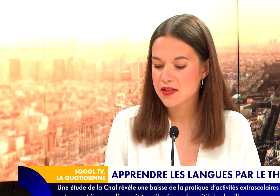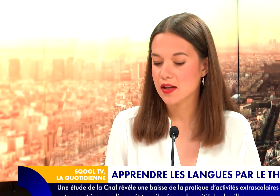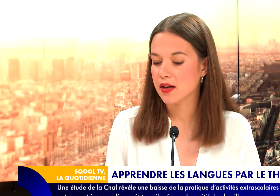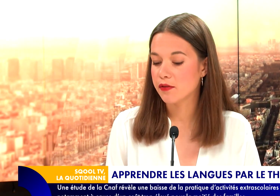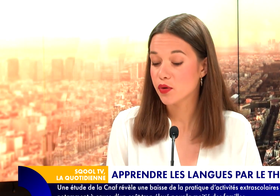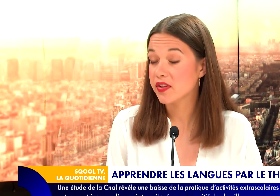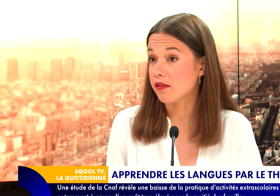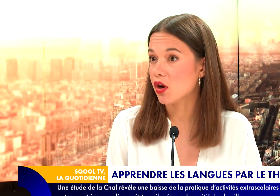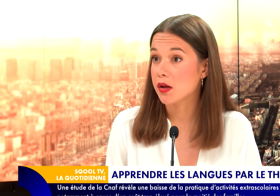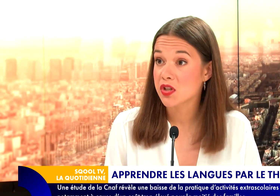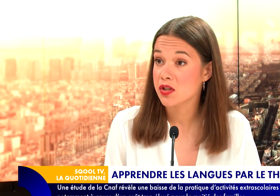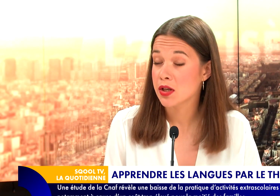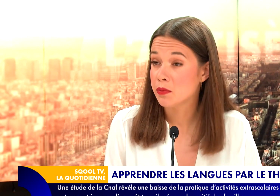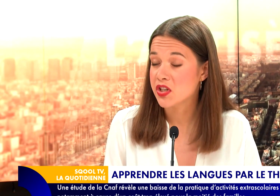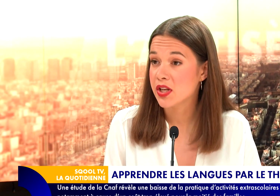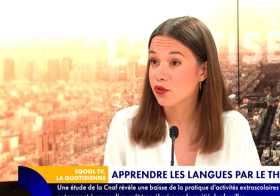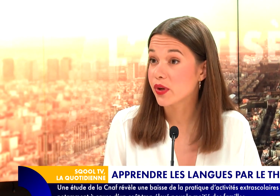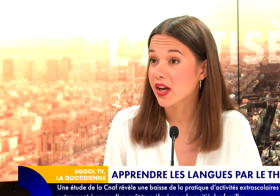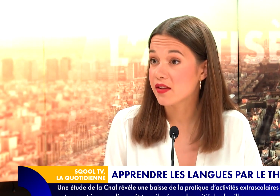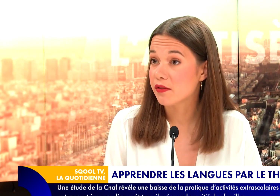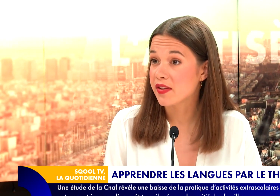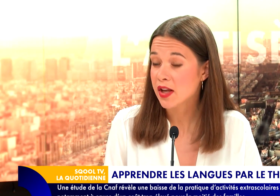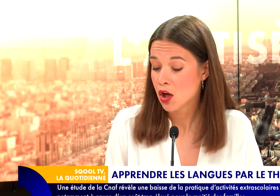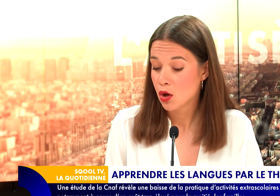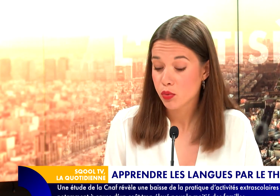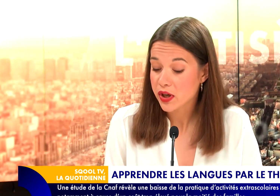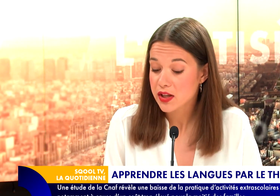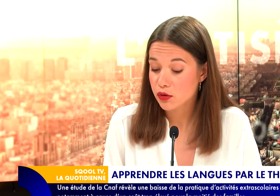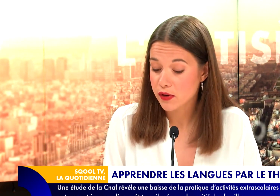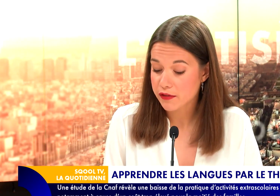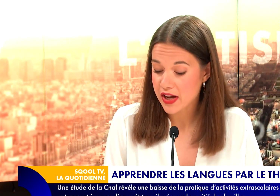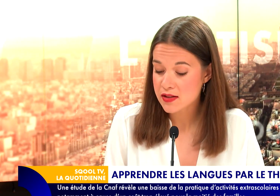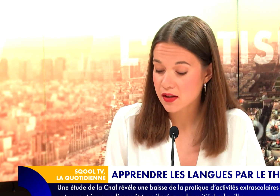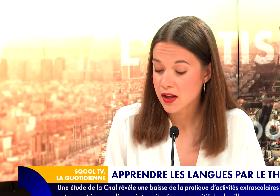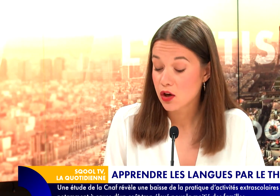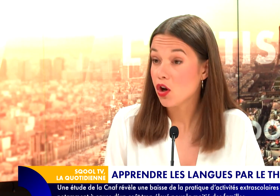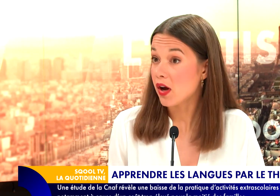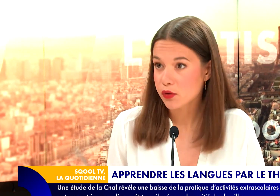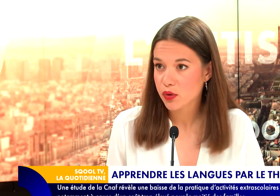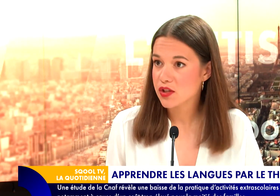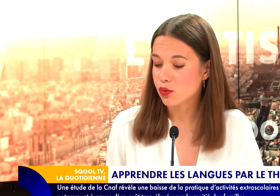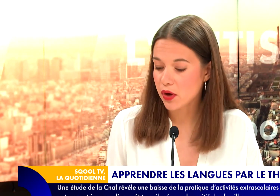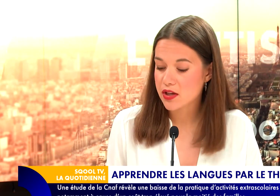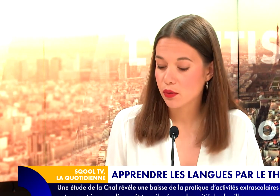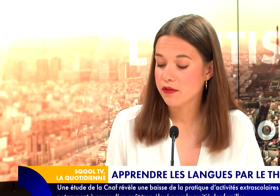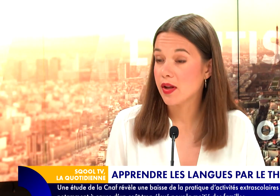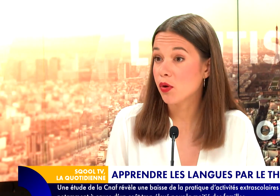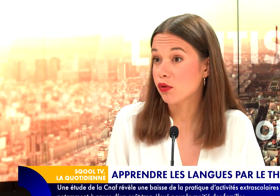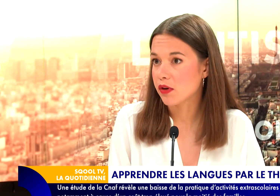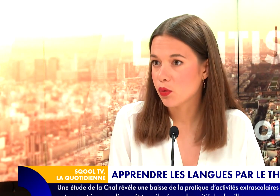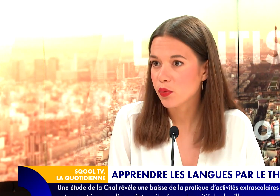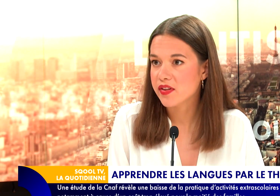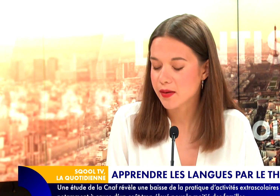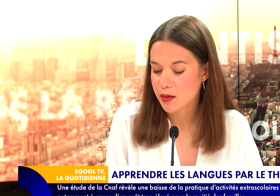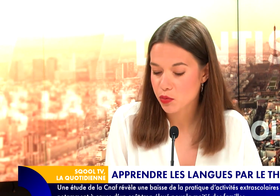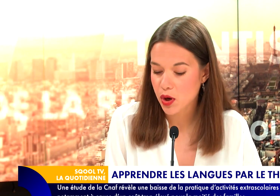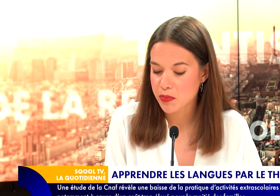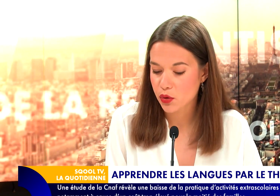Ça les fait aussi travailler leur imagination et créativité pour créer des nouvelles phrases. Leur intonation, leur accent, évidemment, s'en voient considérablement